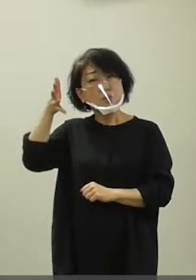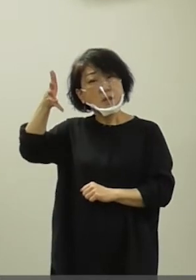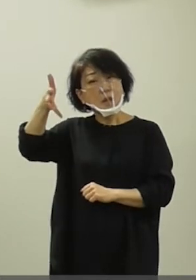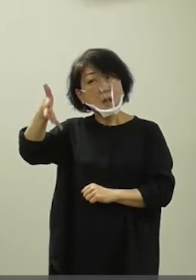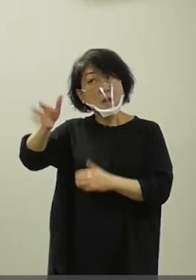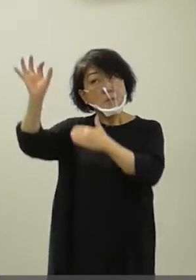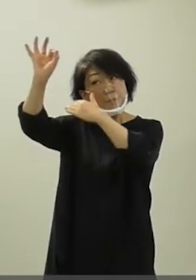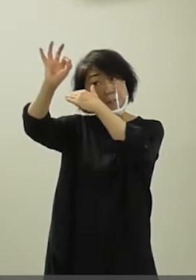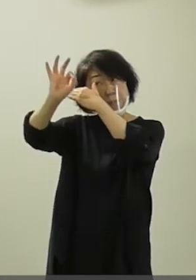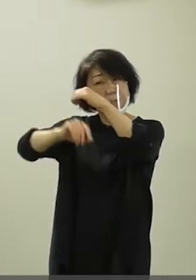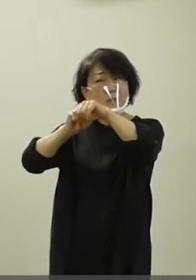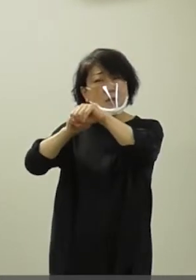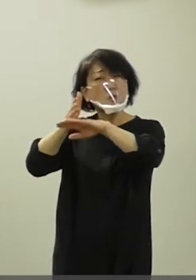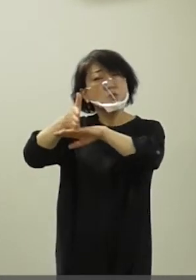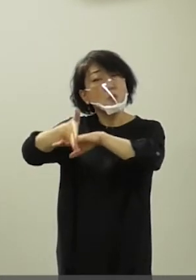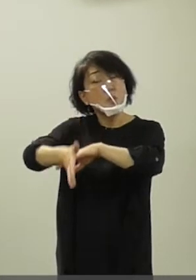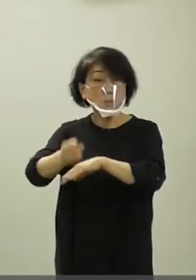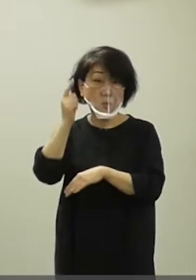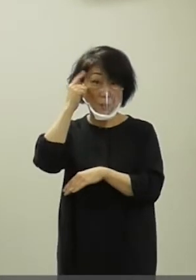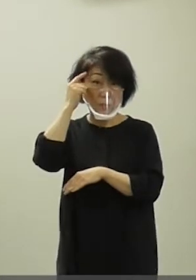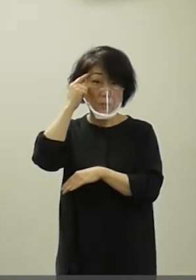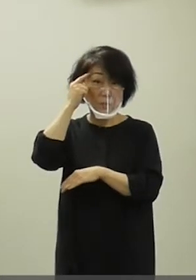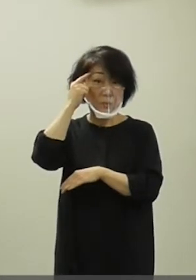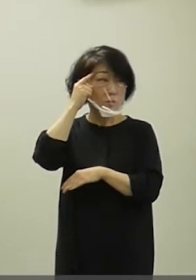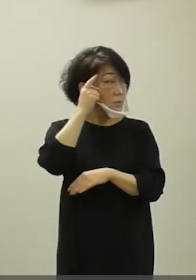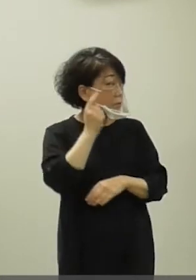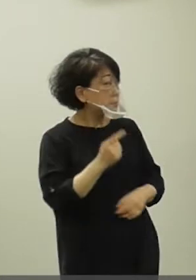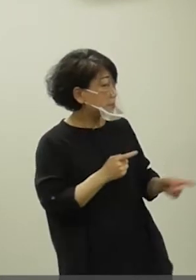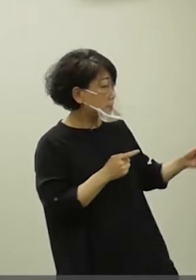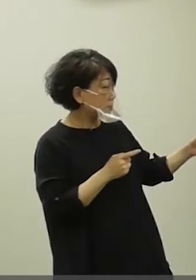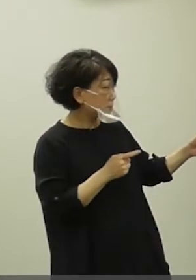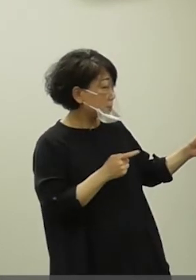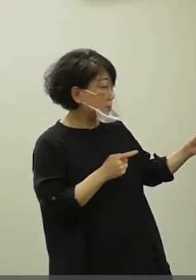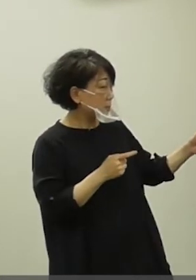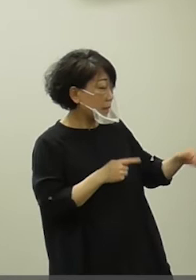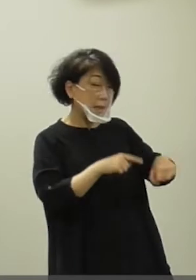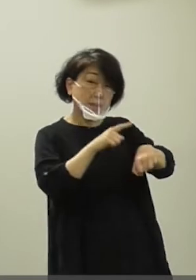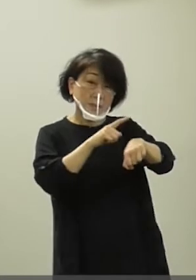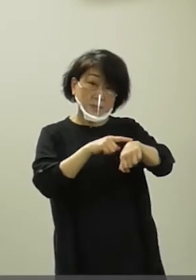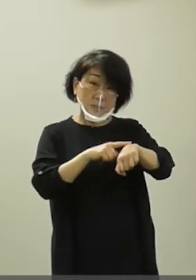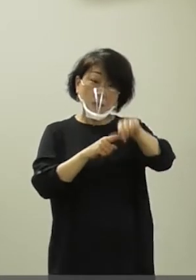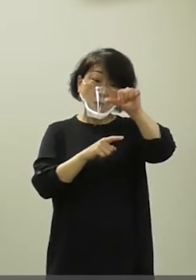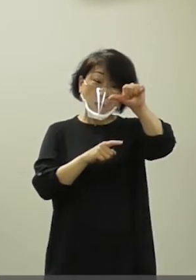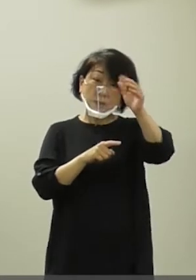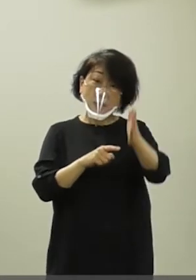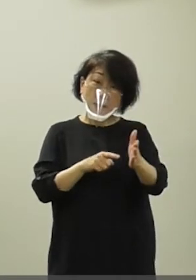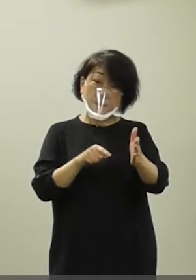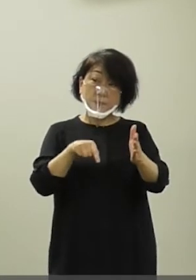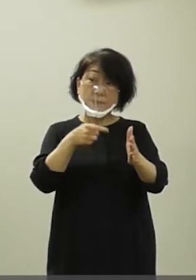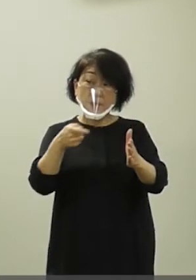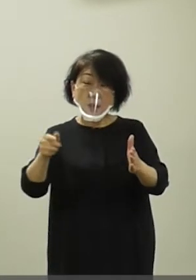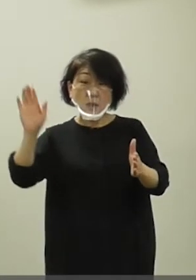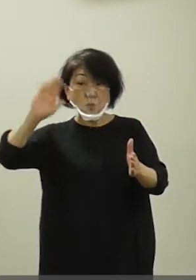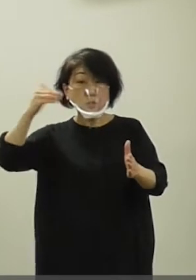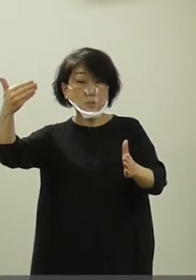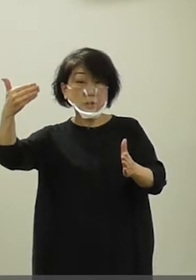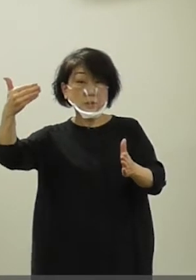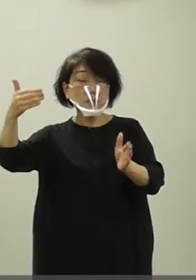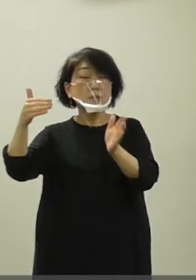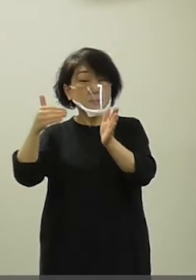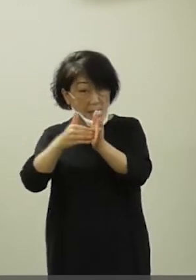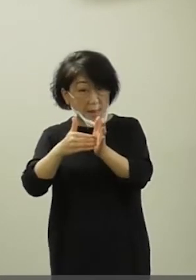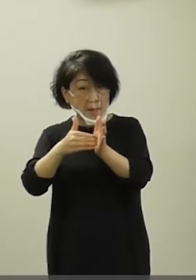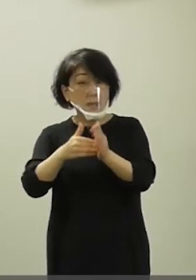なりますので a襲来トークは大時半から11時半から21時30分